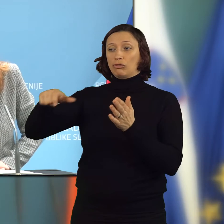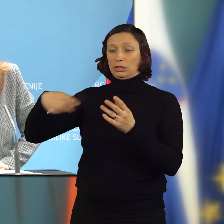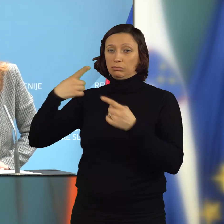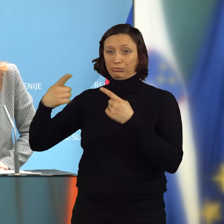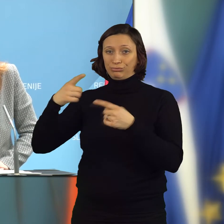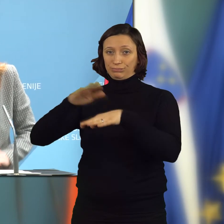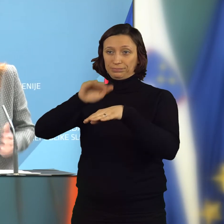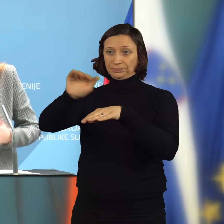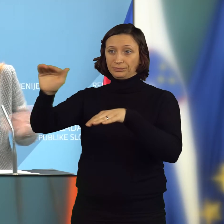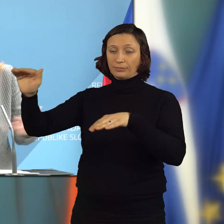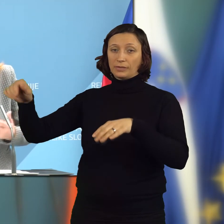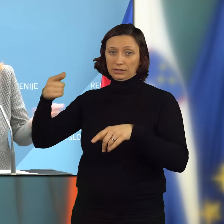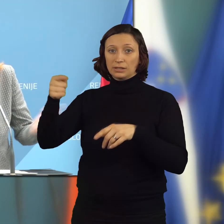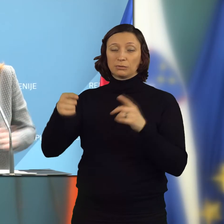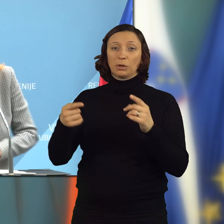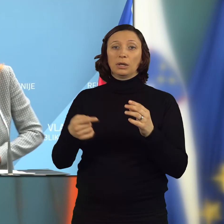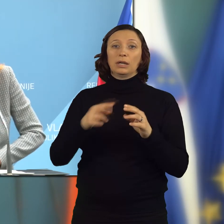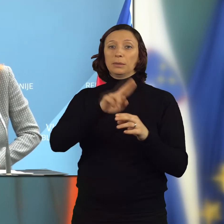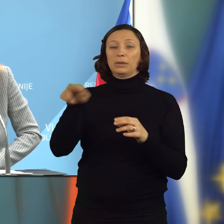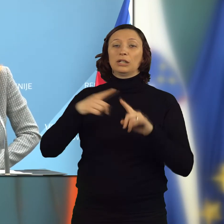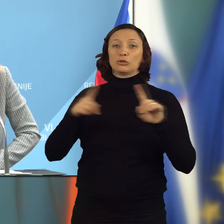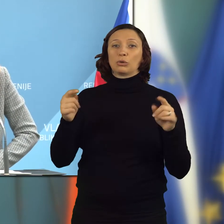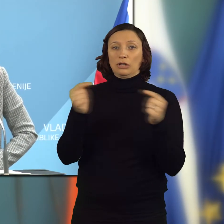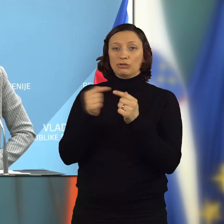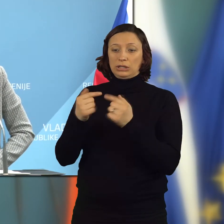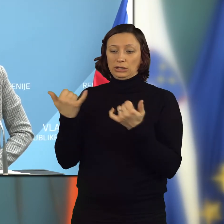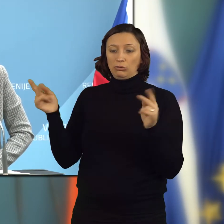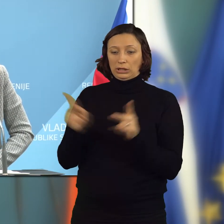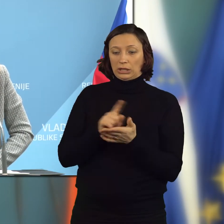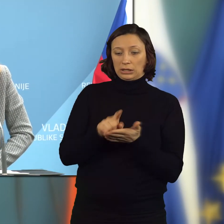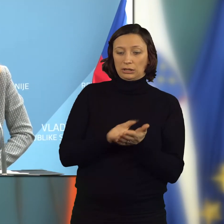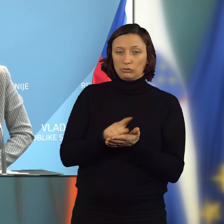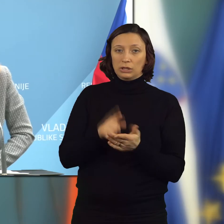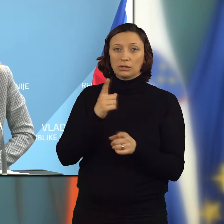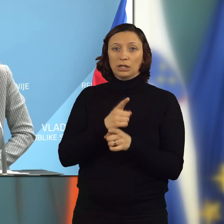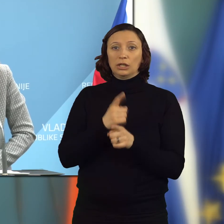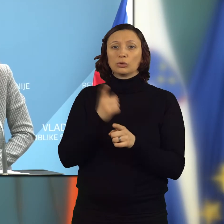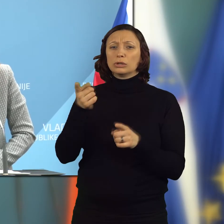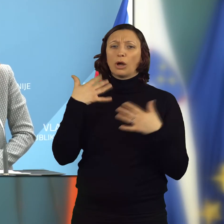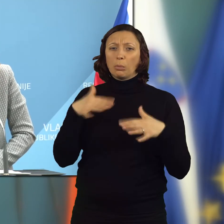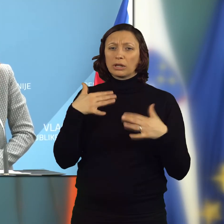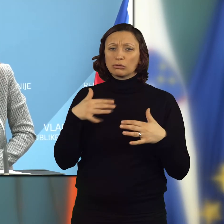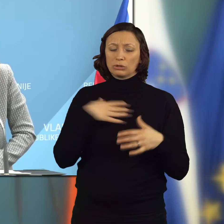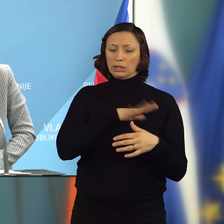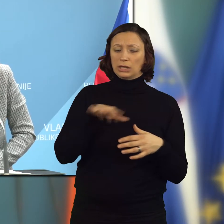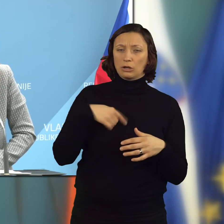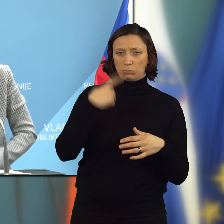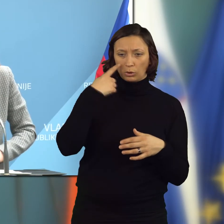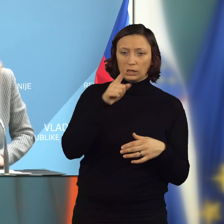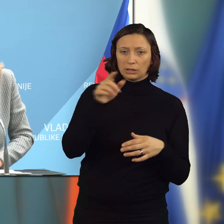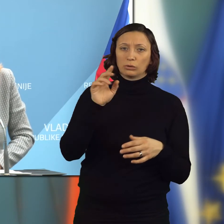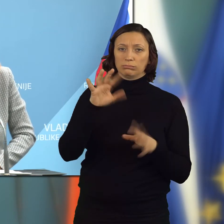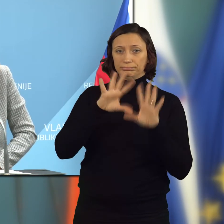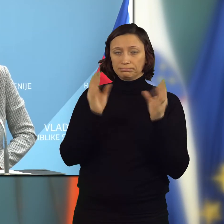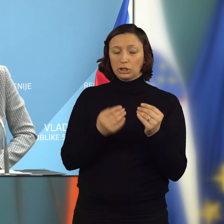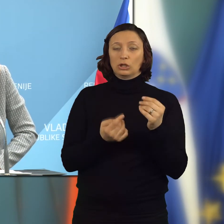države članice, vsaj s tistimi, s katerimi smo imeli takšne ali drugačne stike v tem kratkem času, in smo jim tudi obrazložili